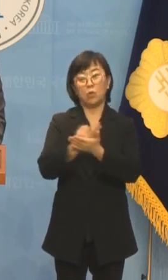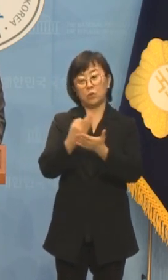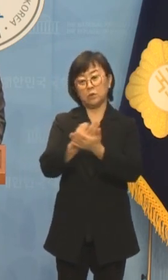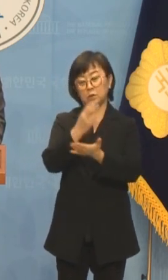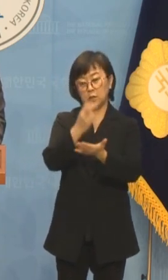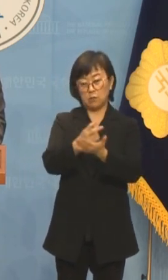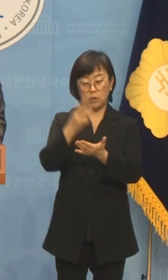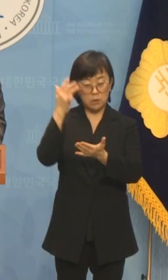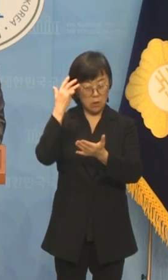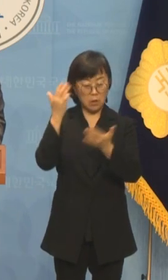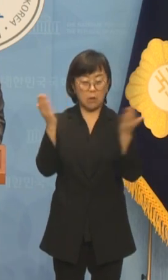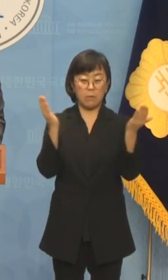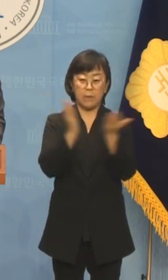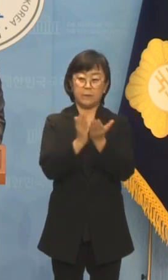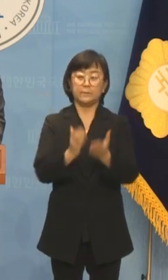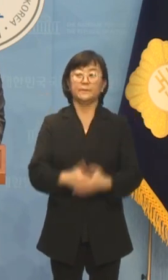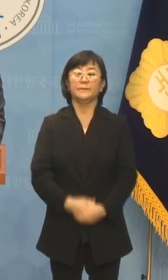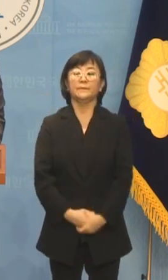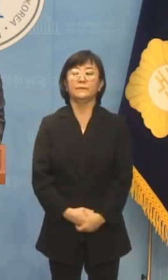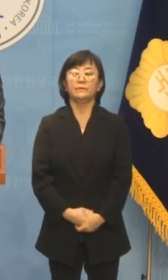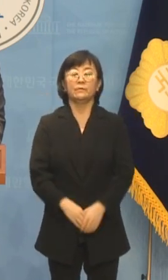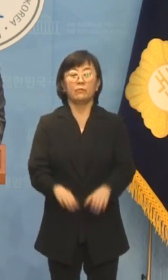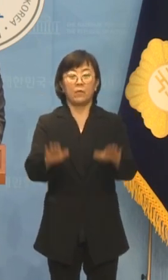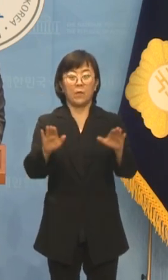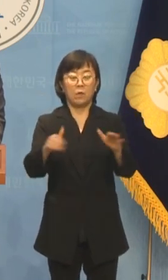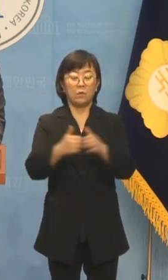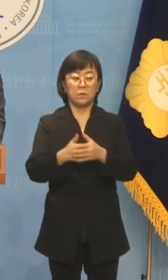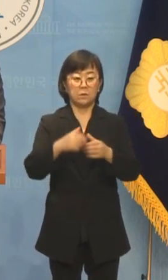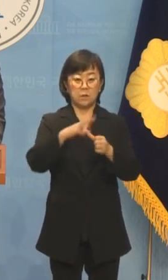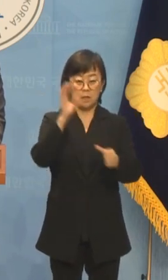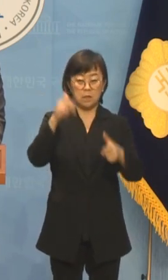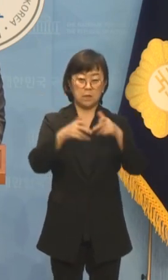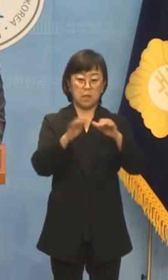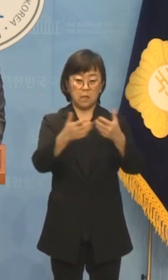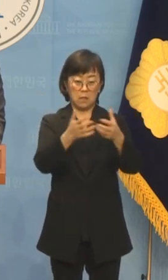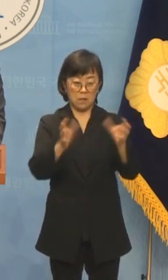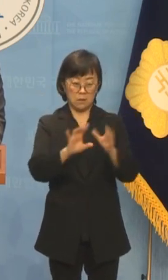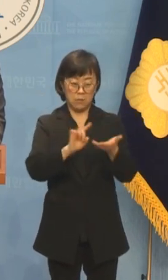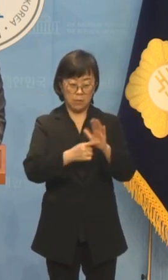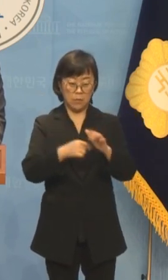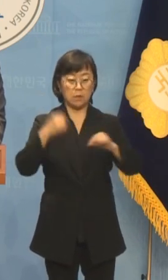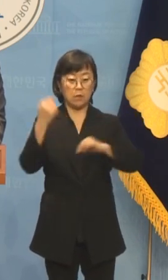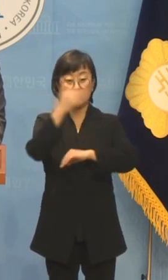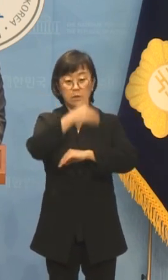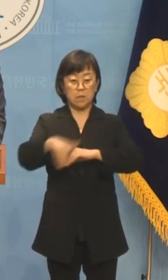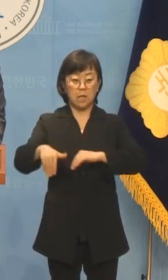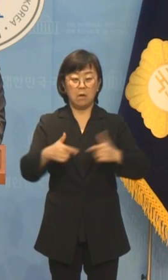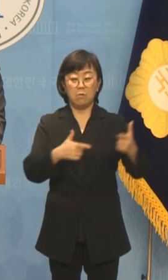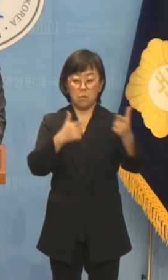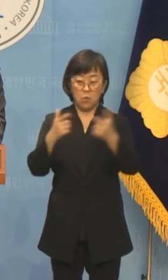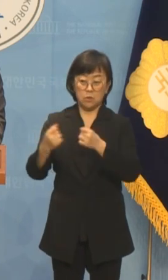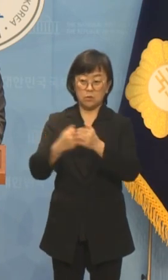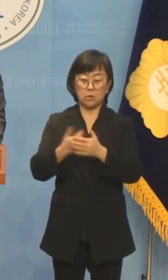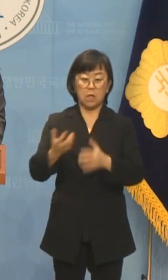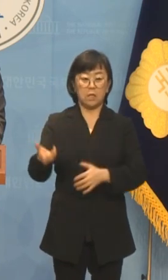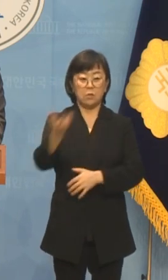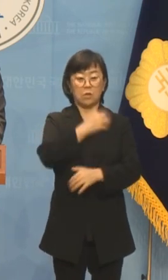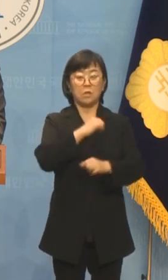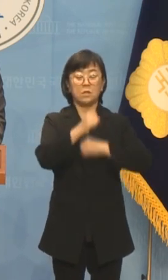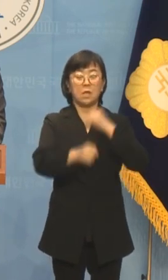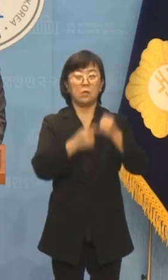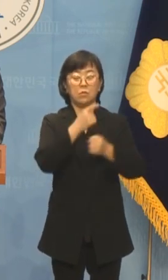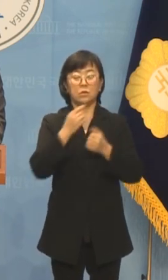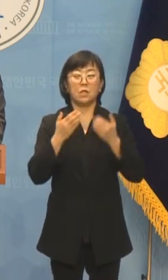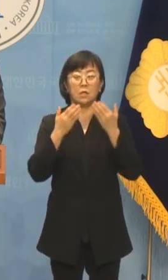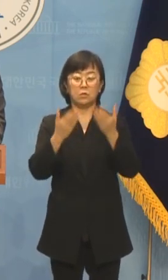제도의 철학과도 통합니다. 오늘 탈시설 장애인당에서 발표한 정책은 모두가 이동의 자유를